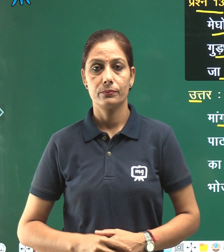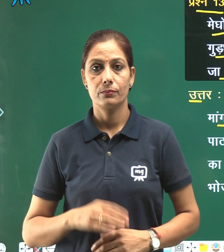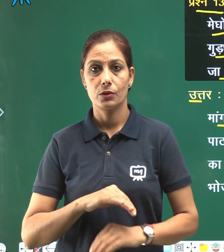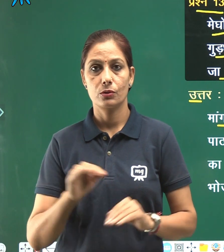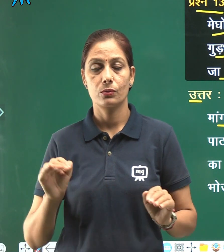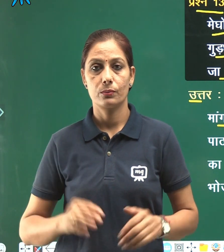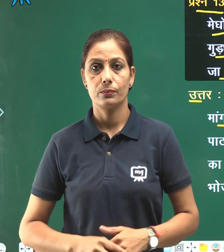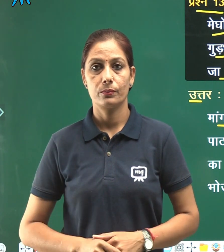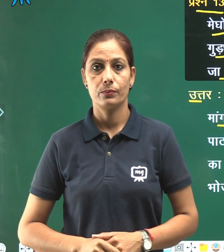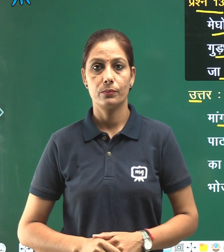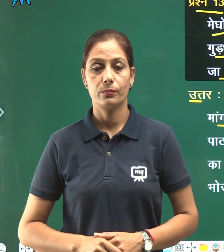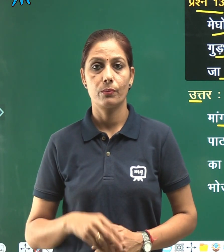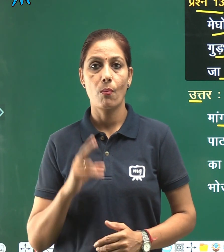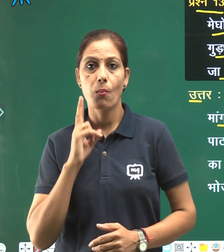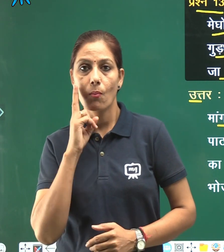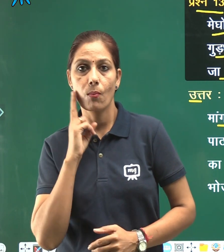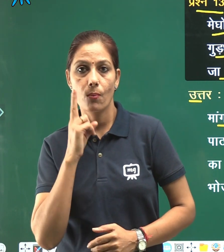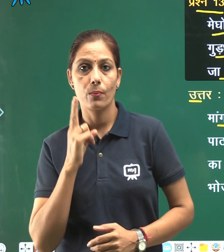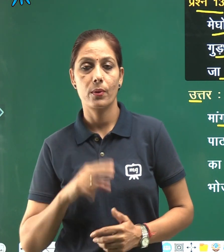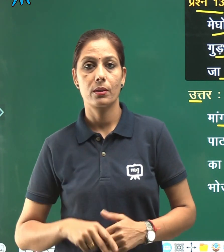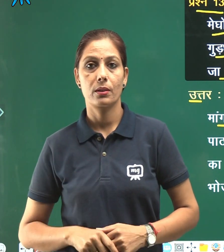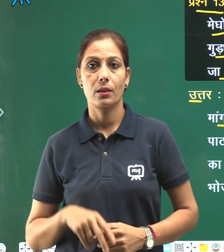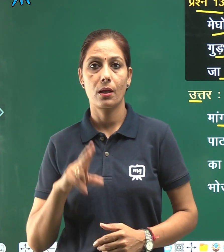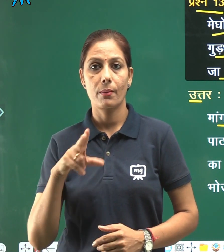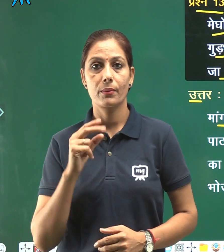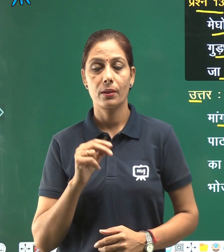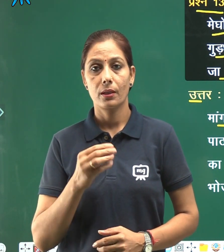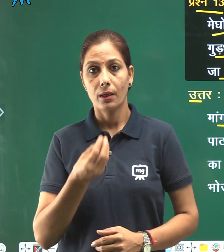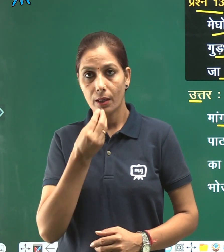बच्चों, गुड़धानी आपने खाई होगी।